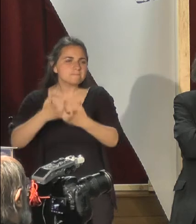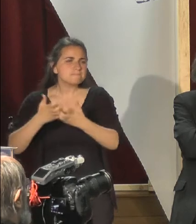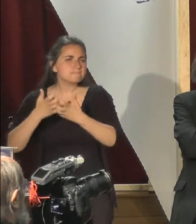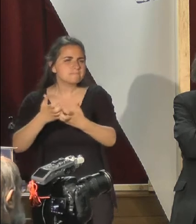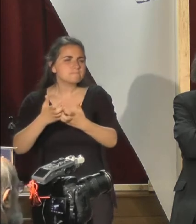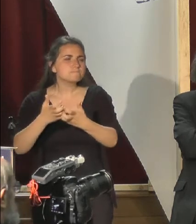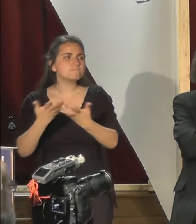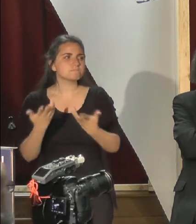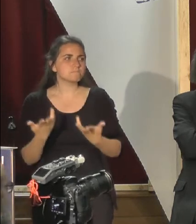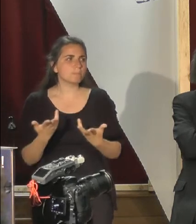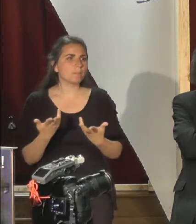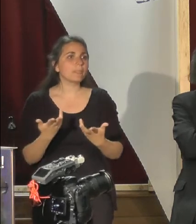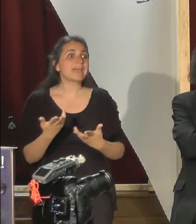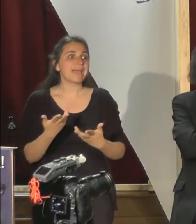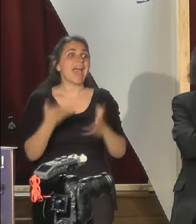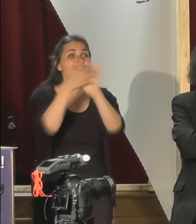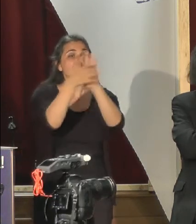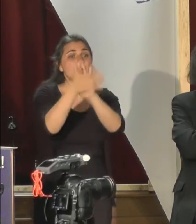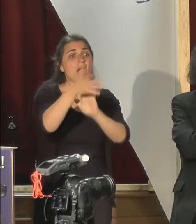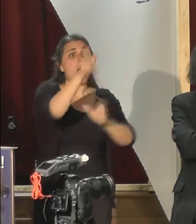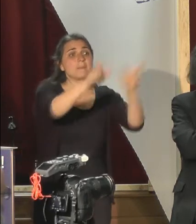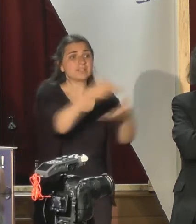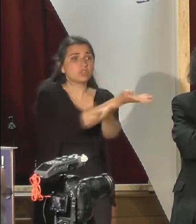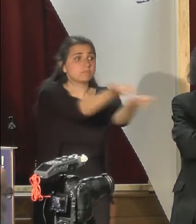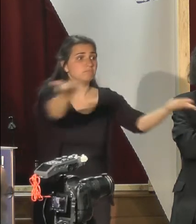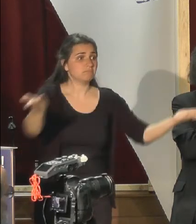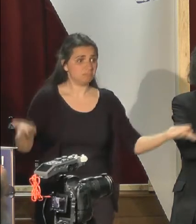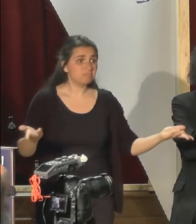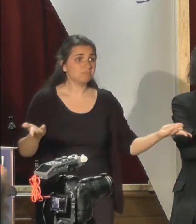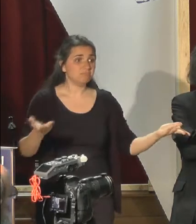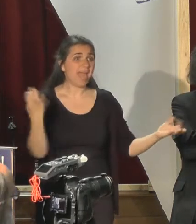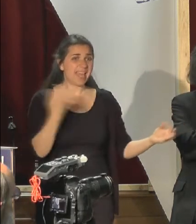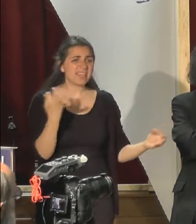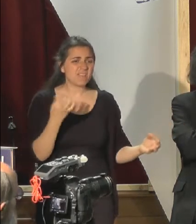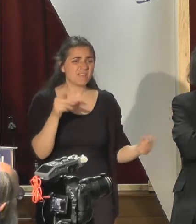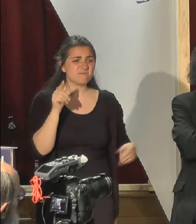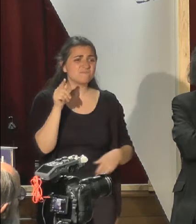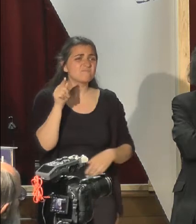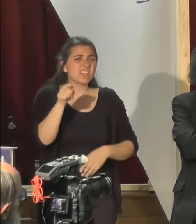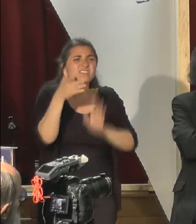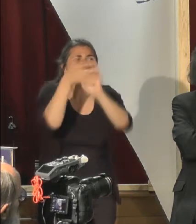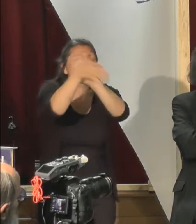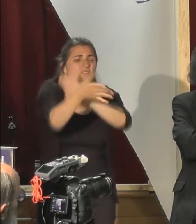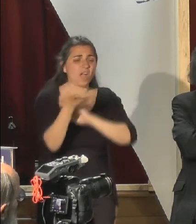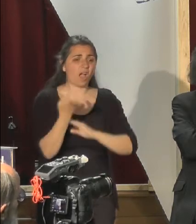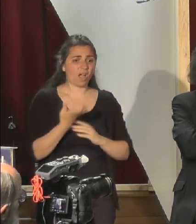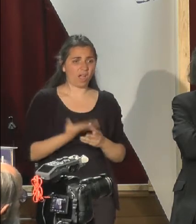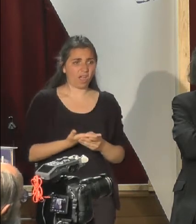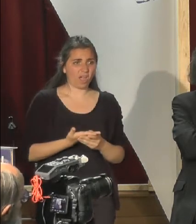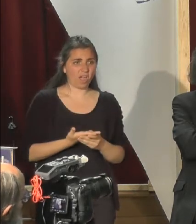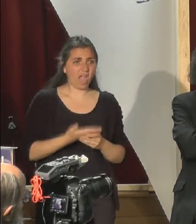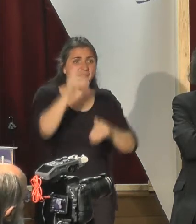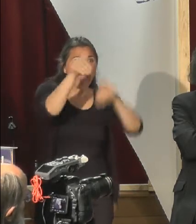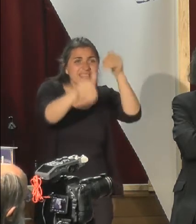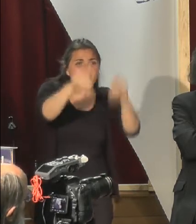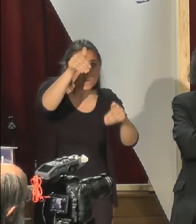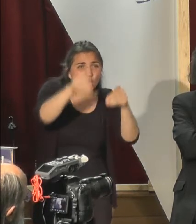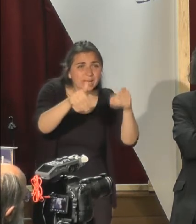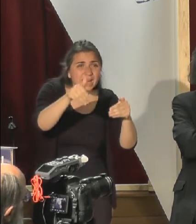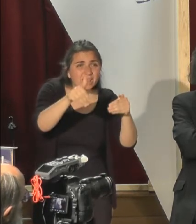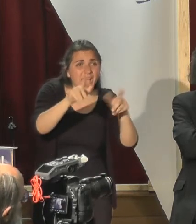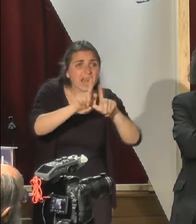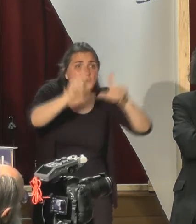que explicarlle moi ben a todos os cidadáns, que en que consiste a democracia representativa.